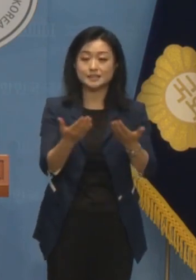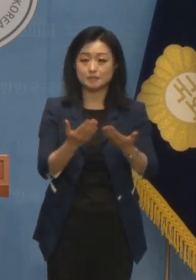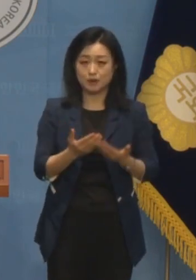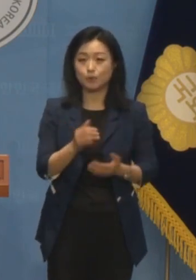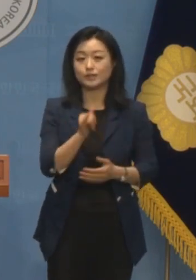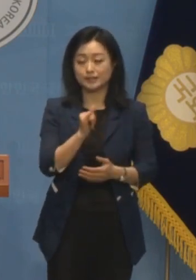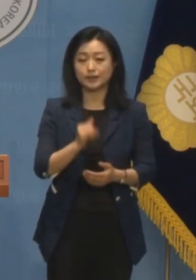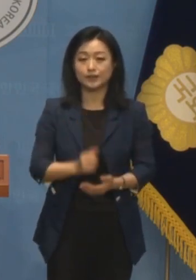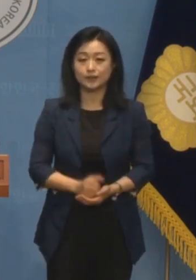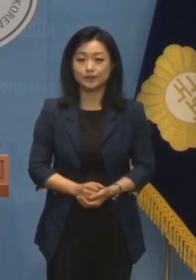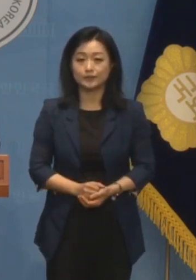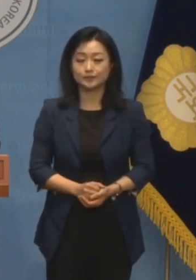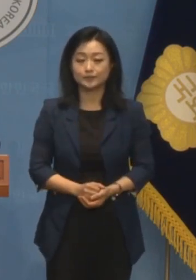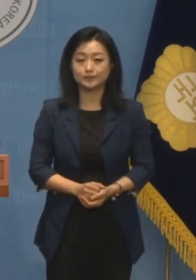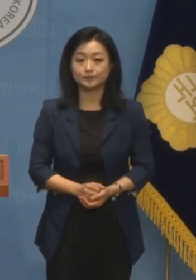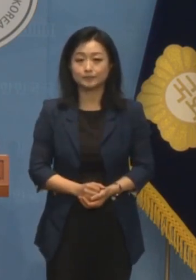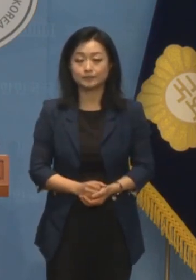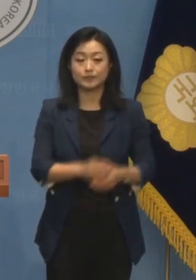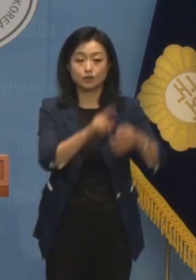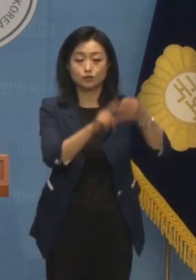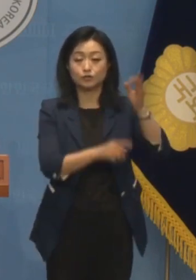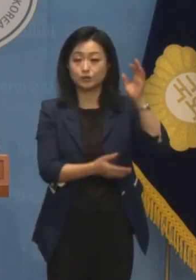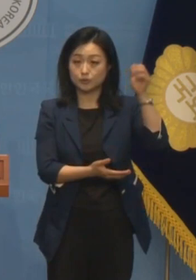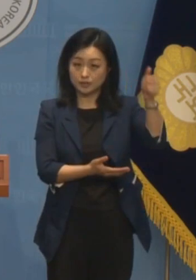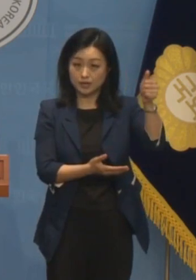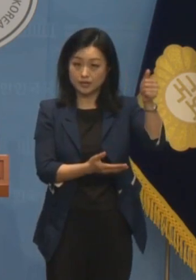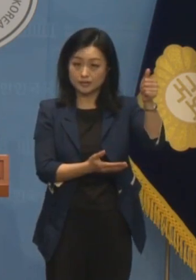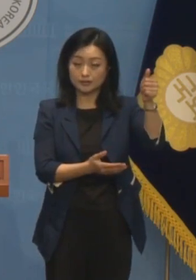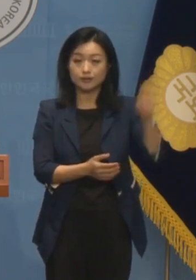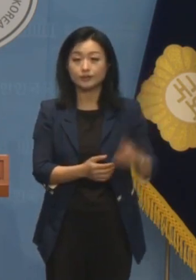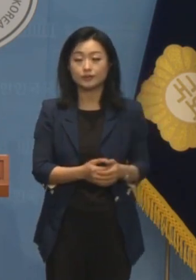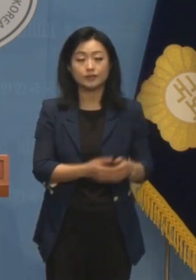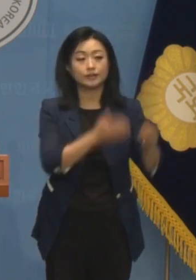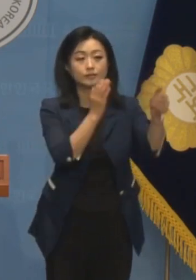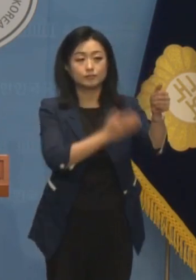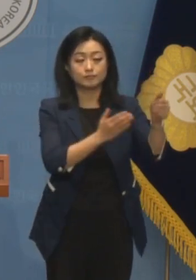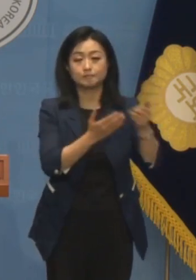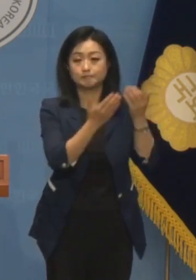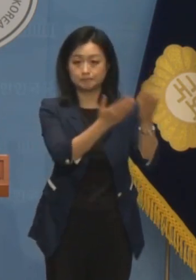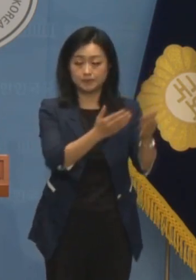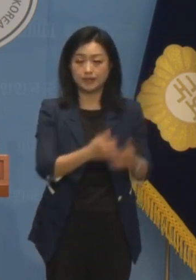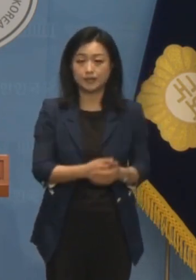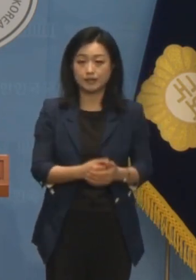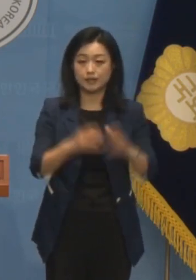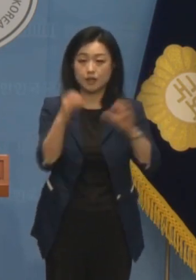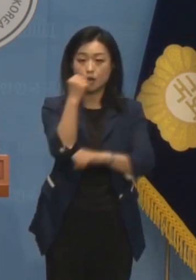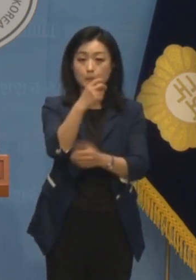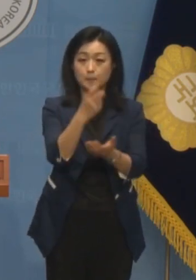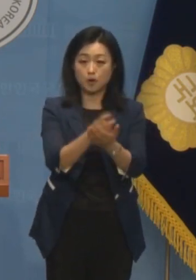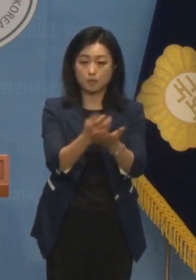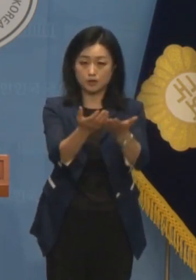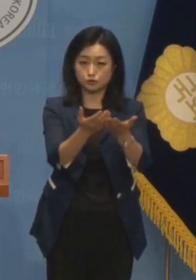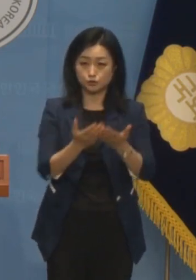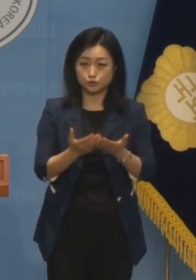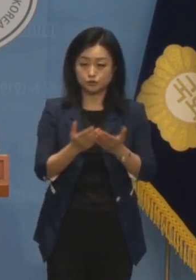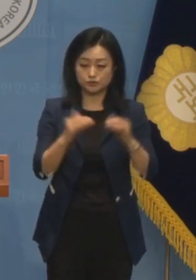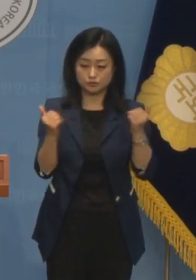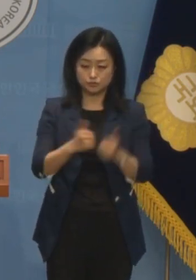있기도 합니다. 윤석열 대통령의 엄중히 촉구합니다. 헌법이